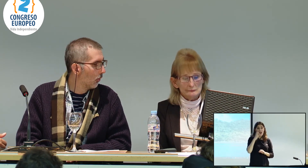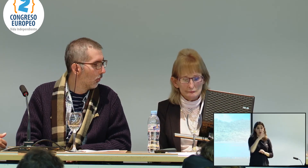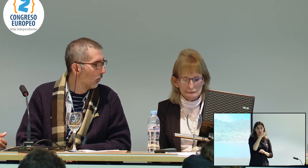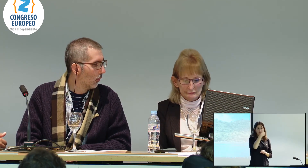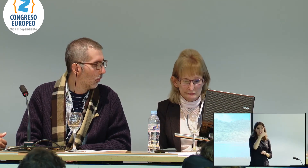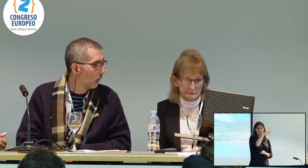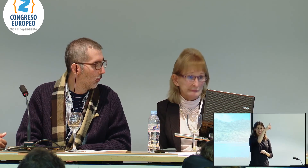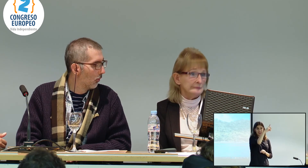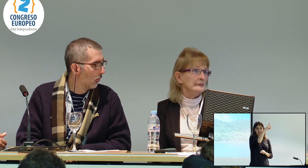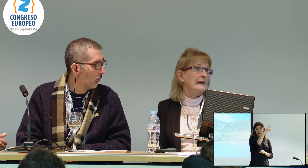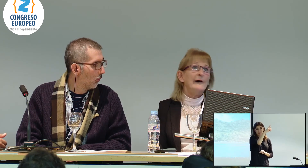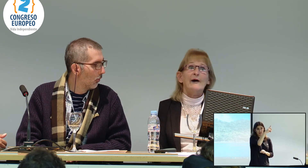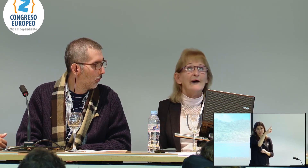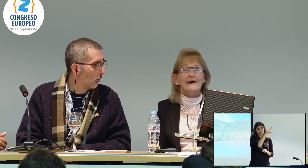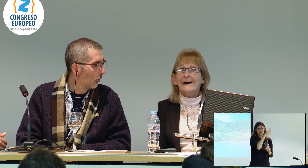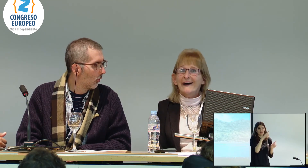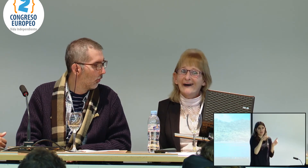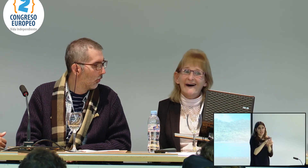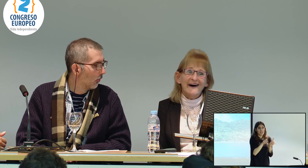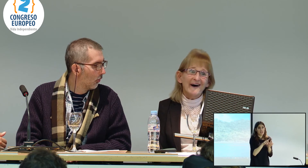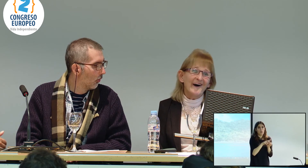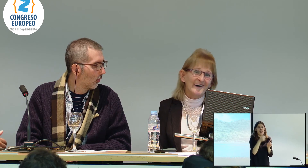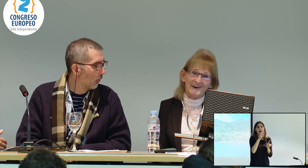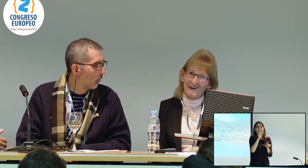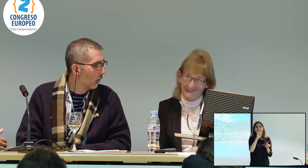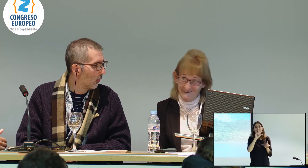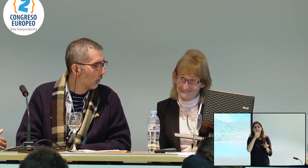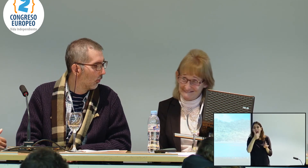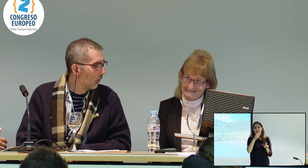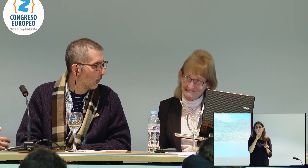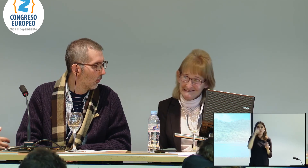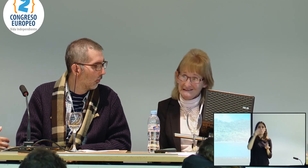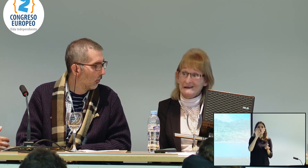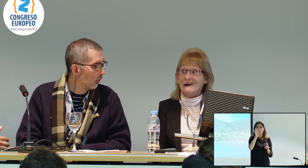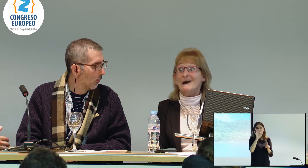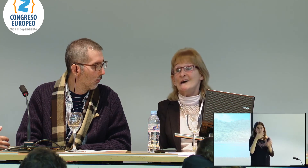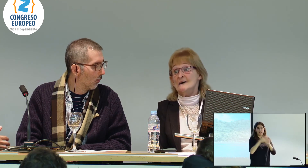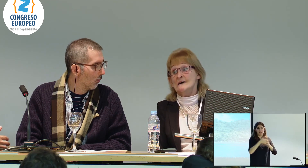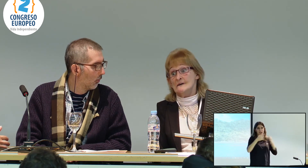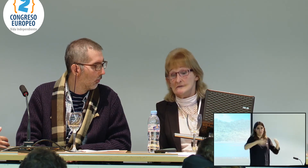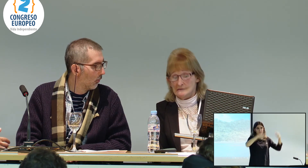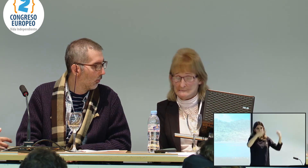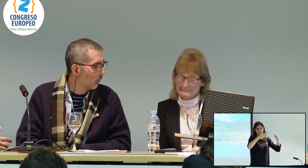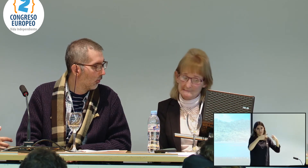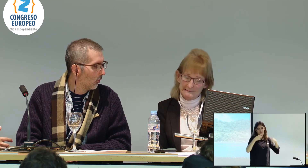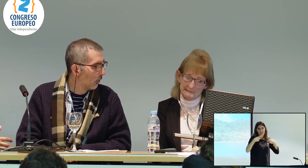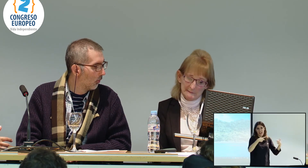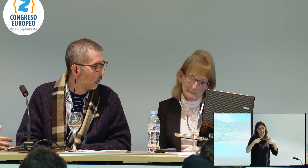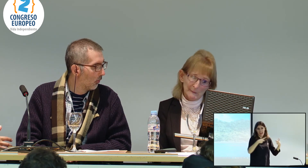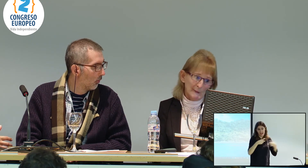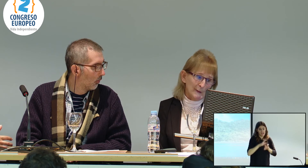fue como el paso de Atila y los hunos literalmente. Ni la hierba ha vuelto a crecer. En casi todo el país